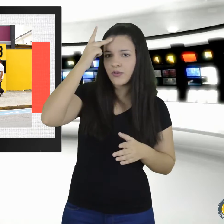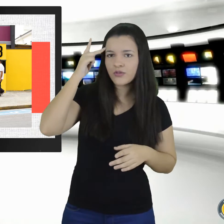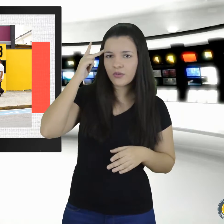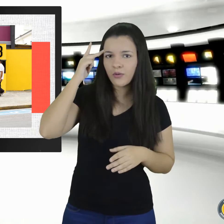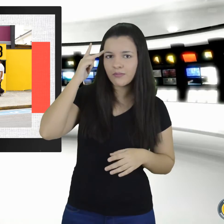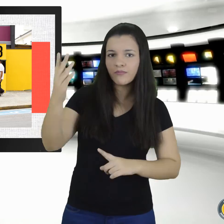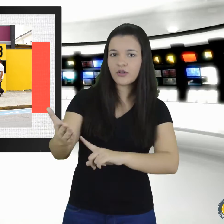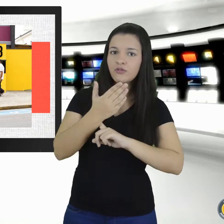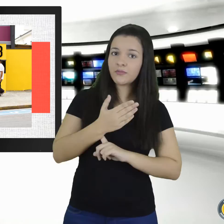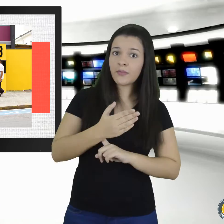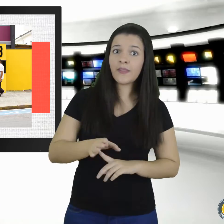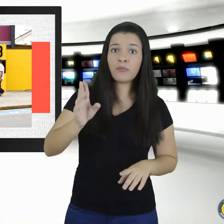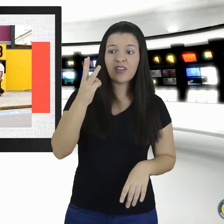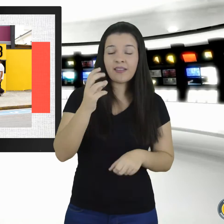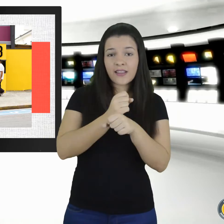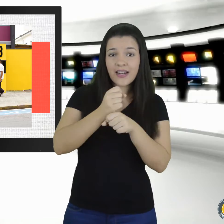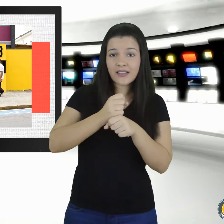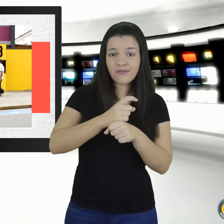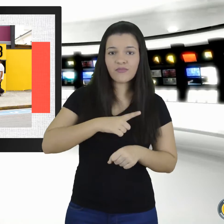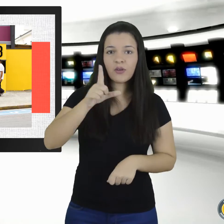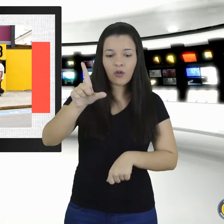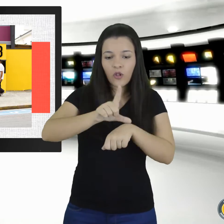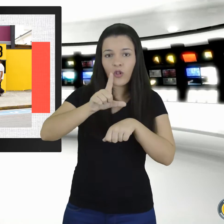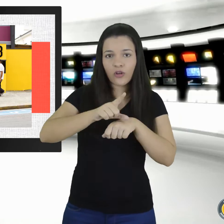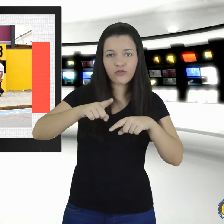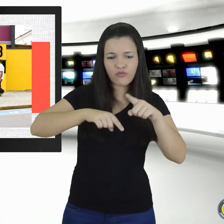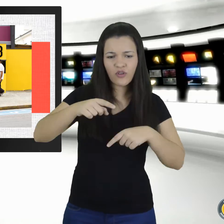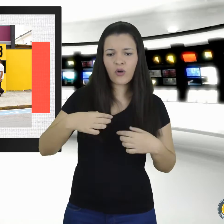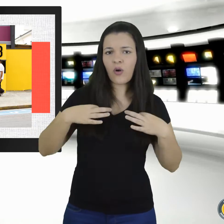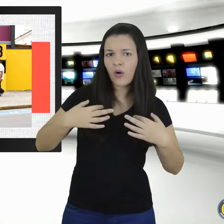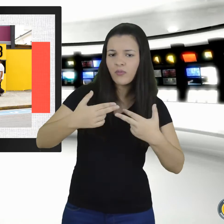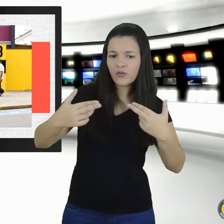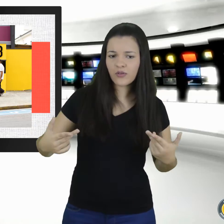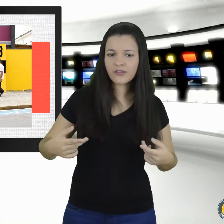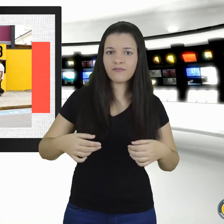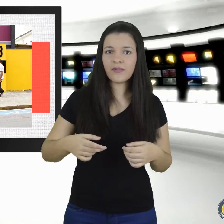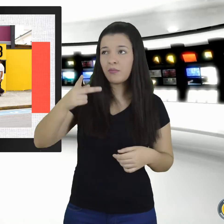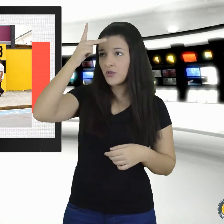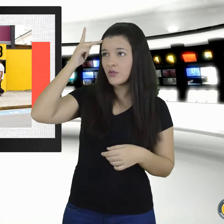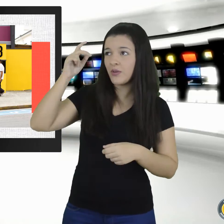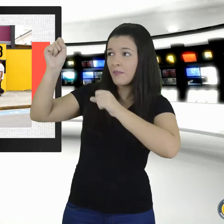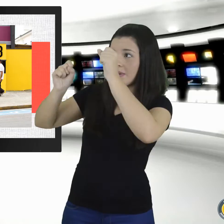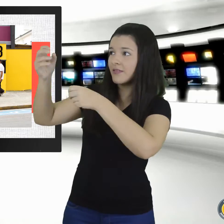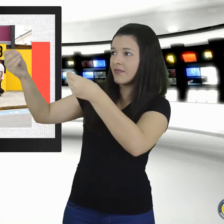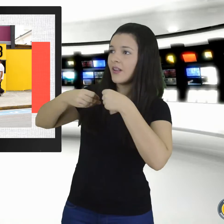anos, temos um outlet multimarcas, onde revendemos produtos novos doados por